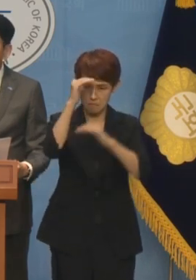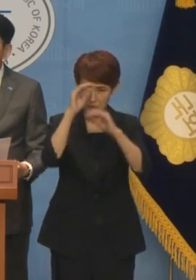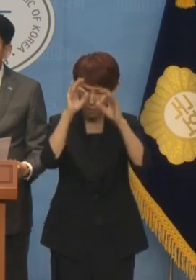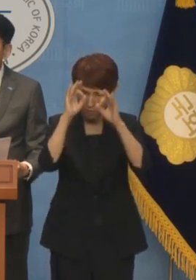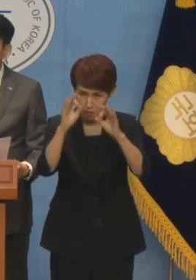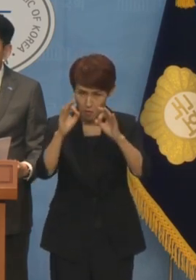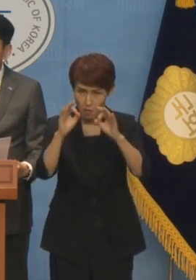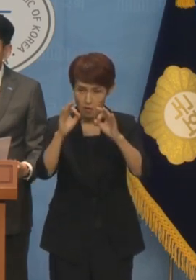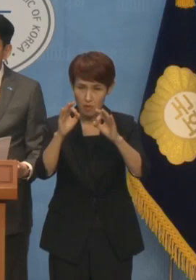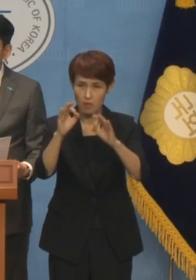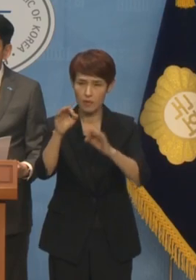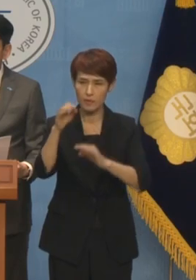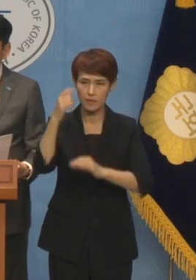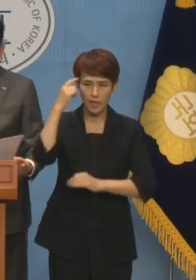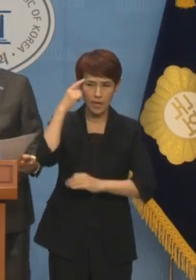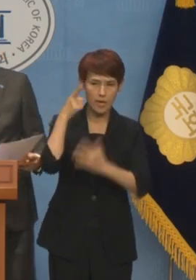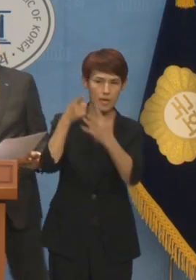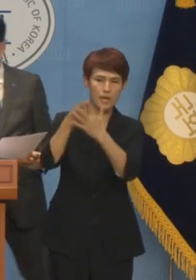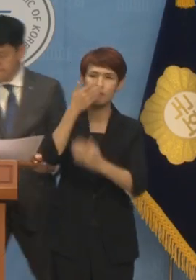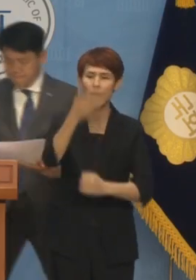사람의 생각을 알 수 있습니다.